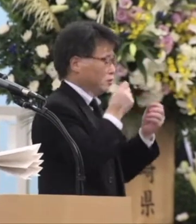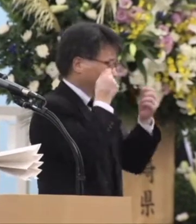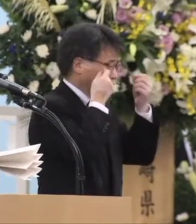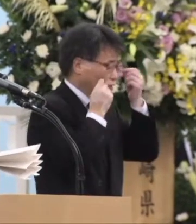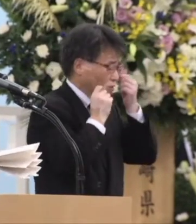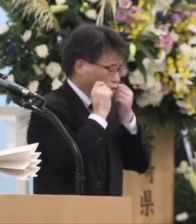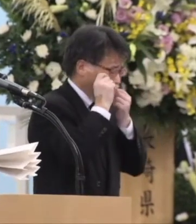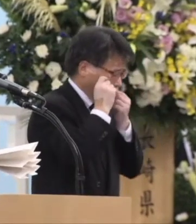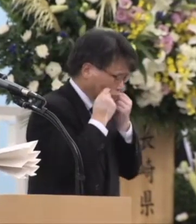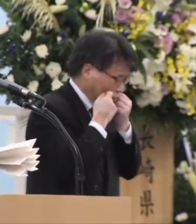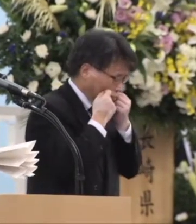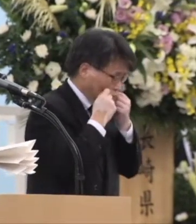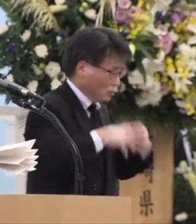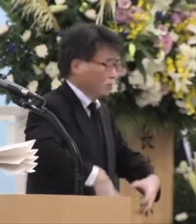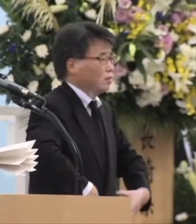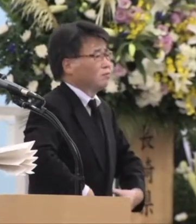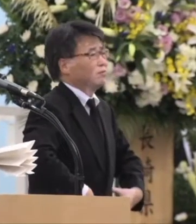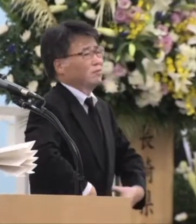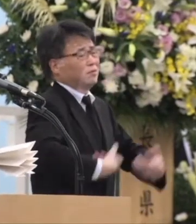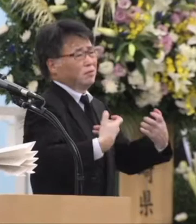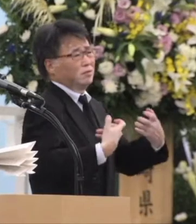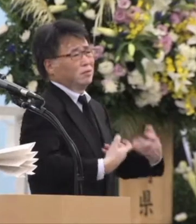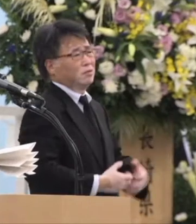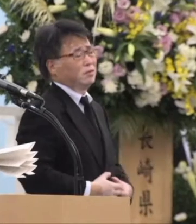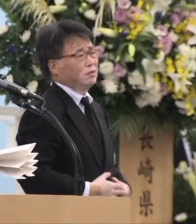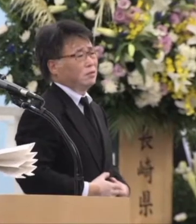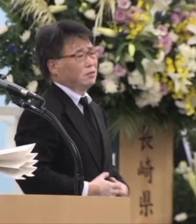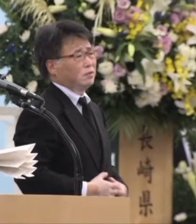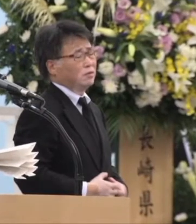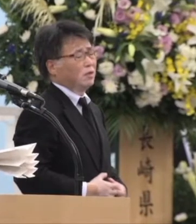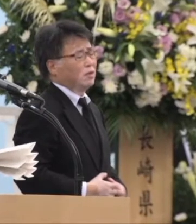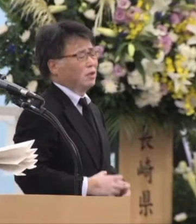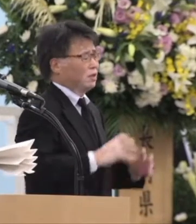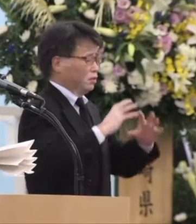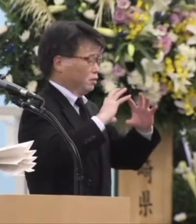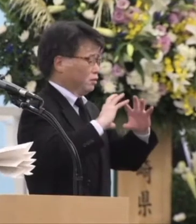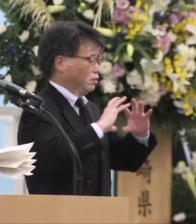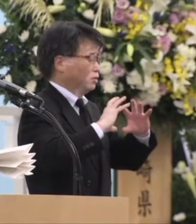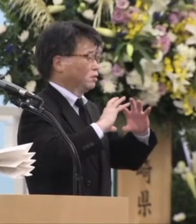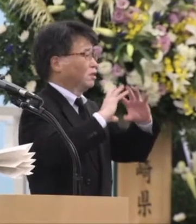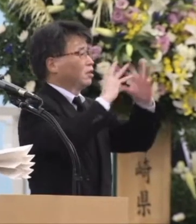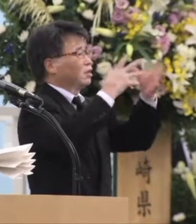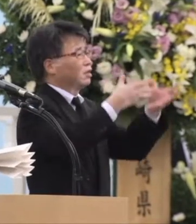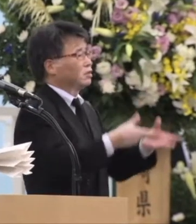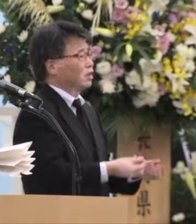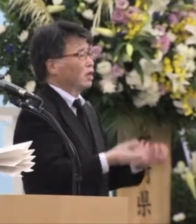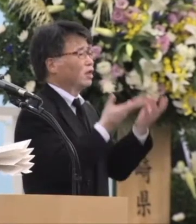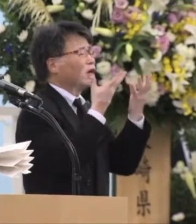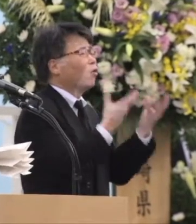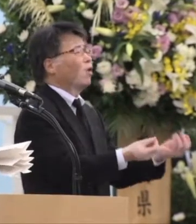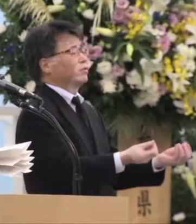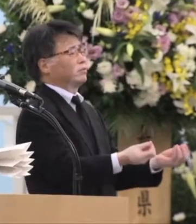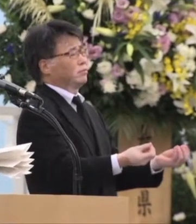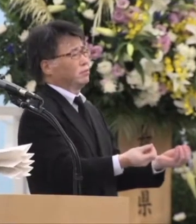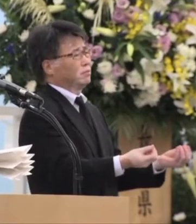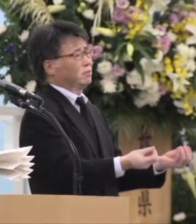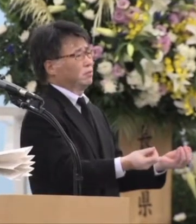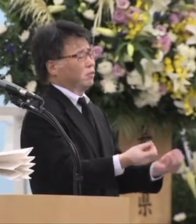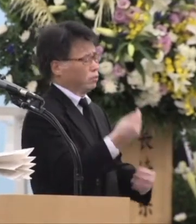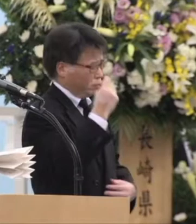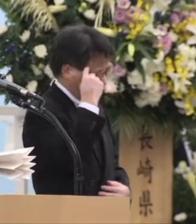出るとともに怒りを覚え、ああ世界が終わ